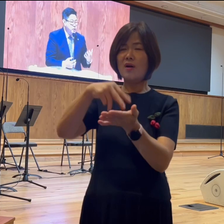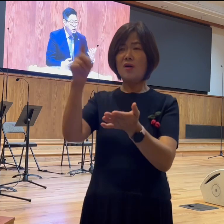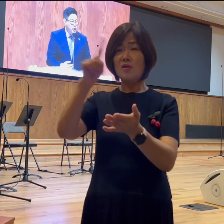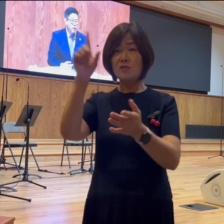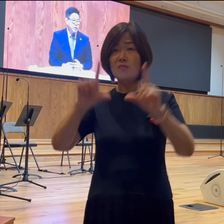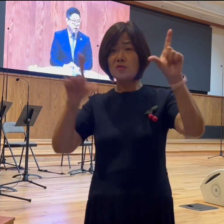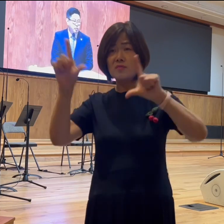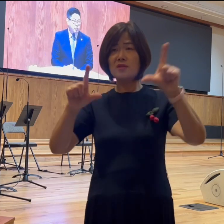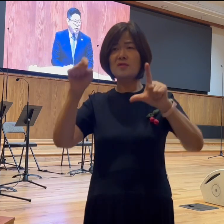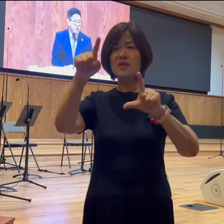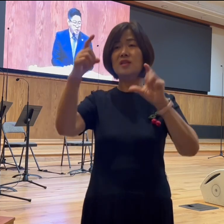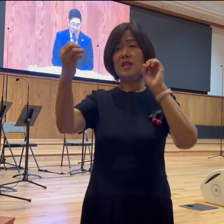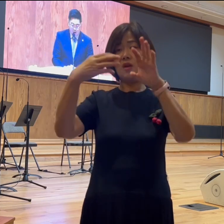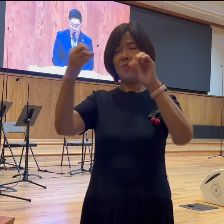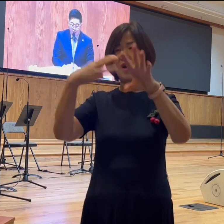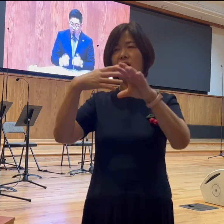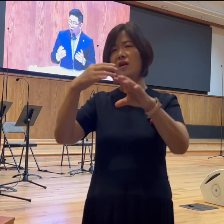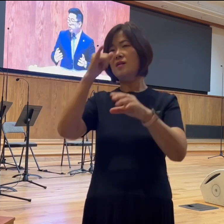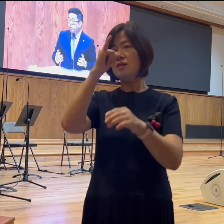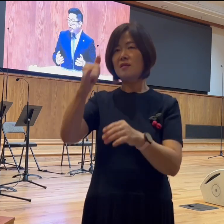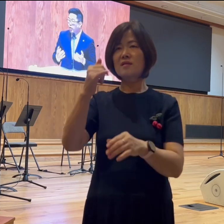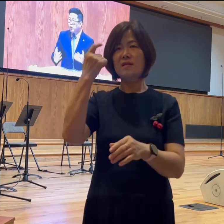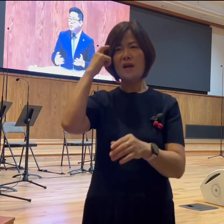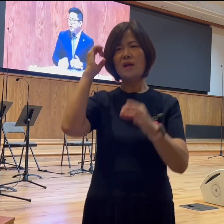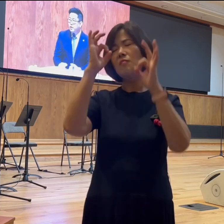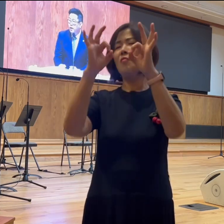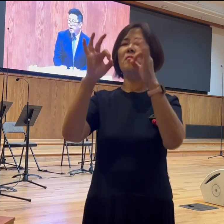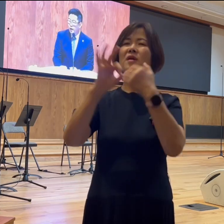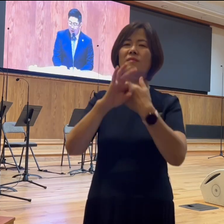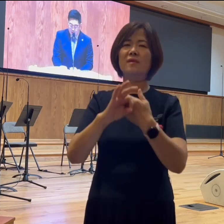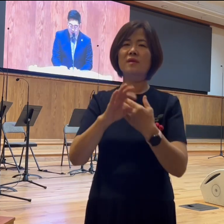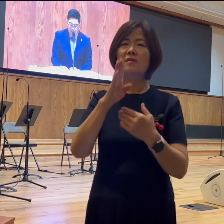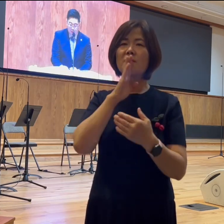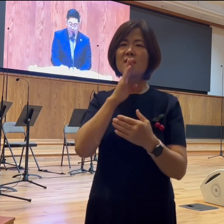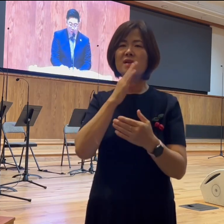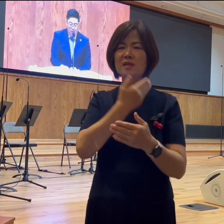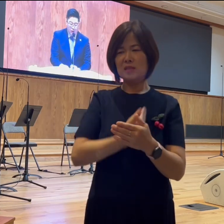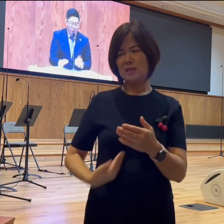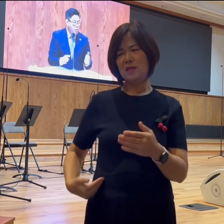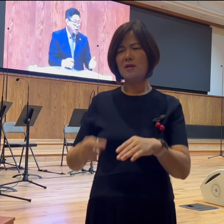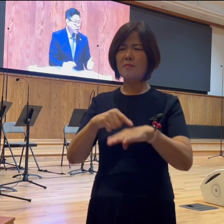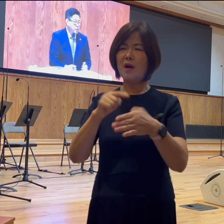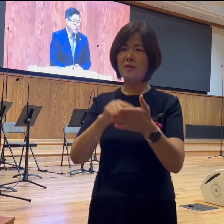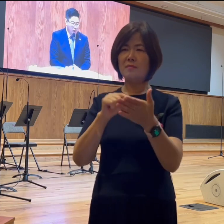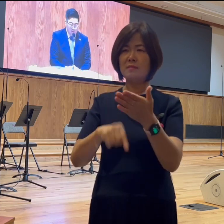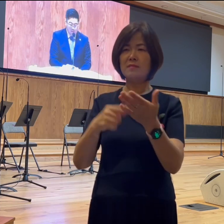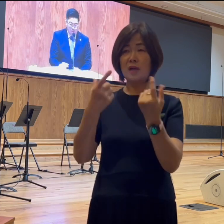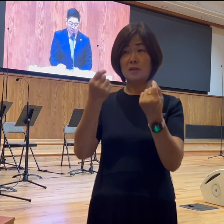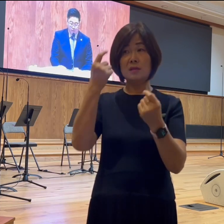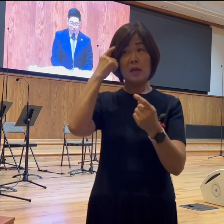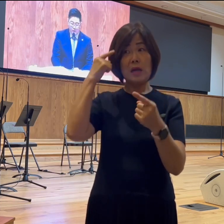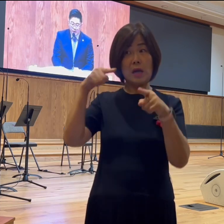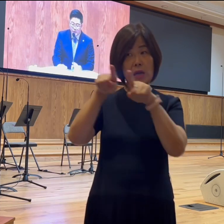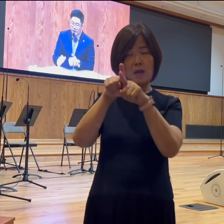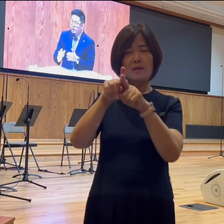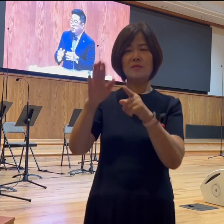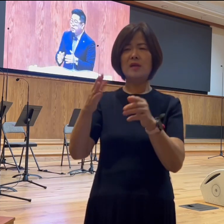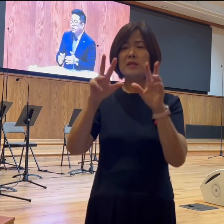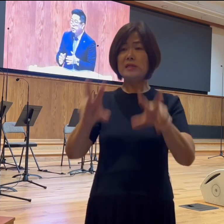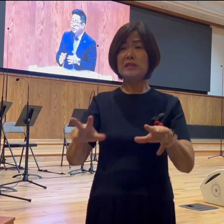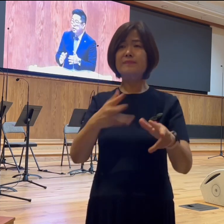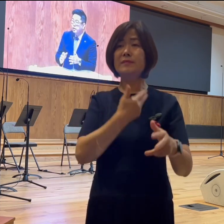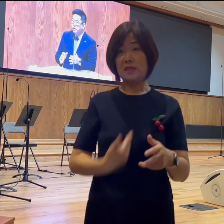장면에서 이 대화를 나누고 있는지를 우리가 떠올려 보면 어렵지 않게 제자들의 마음이 우리가 공감이 됩니다. 지금